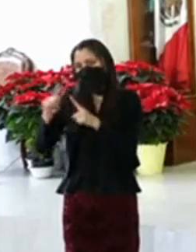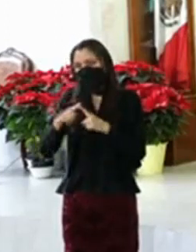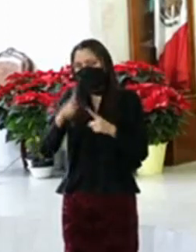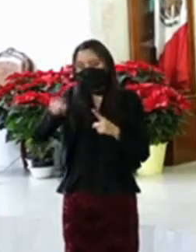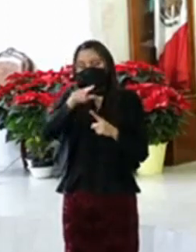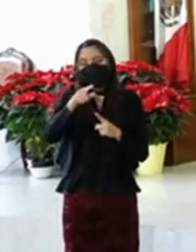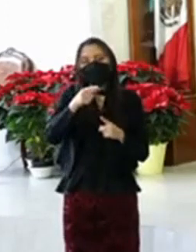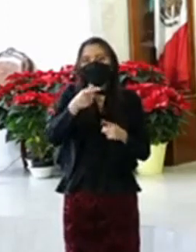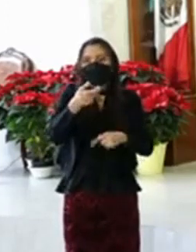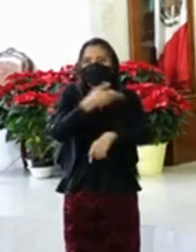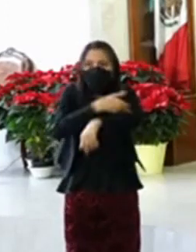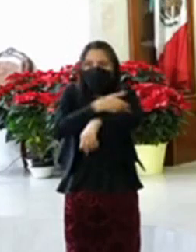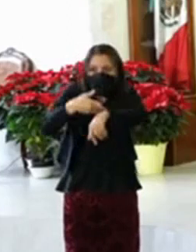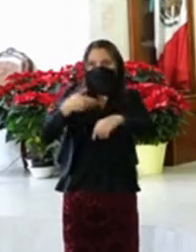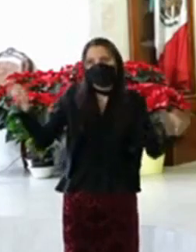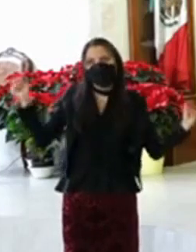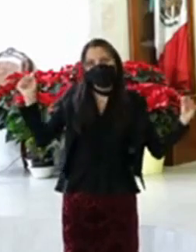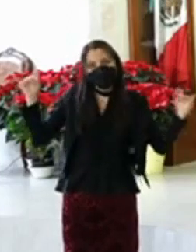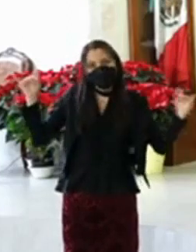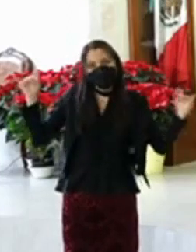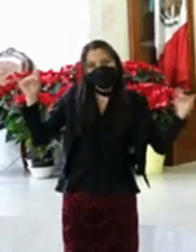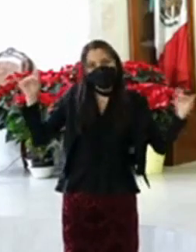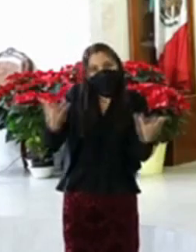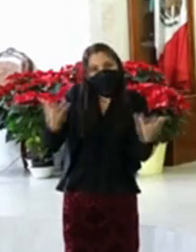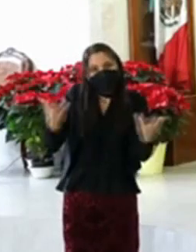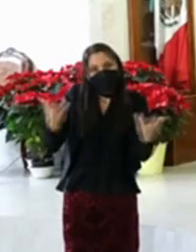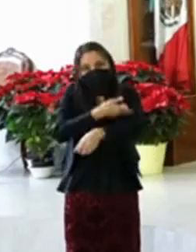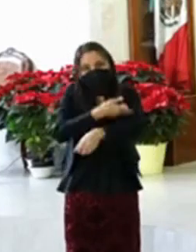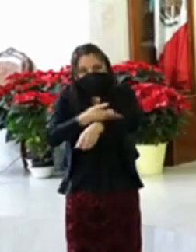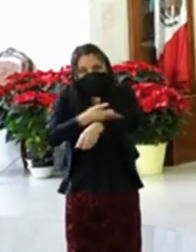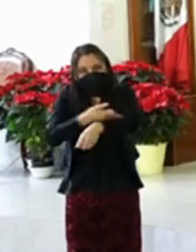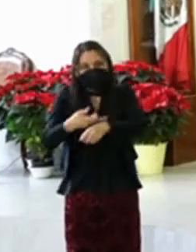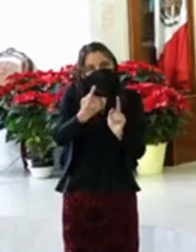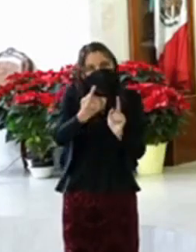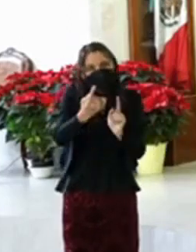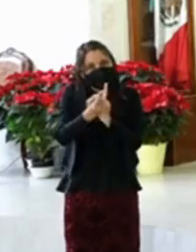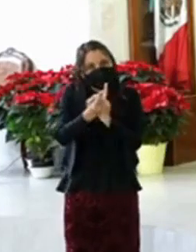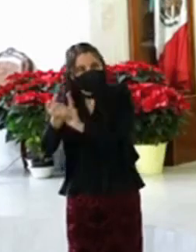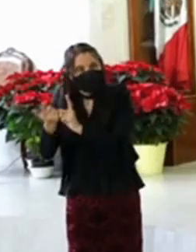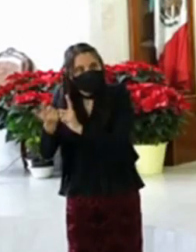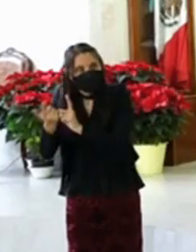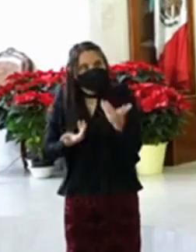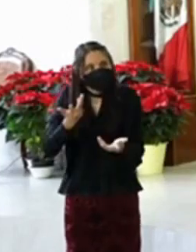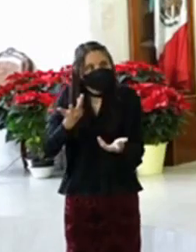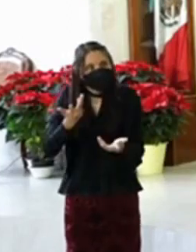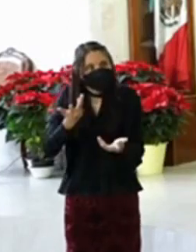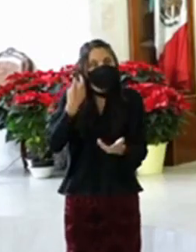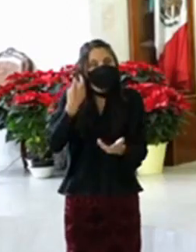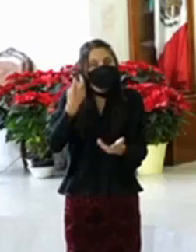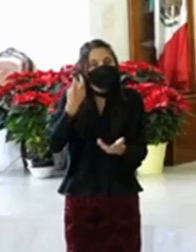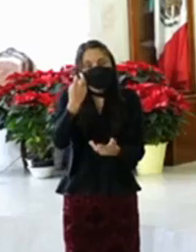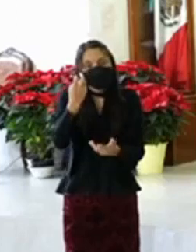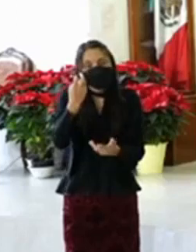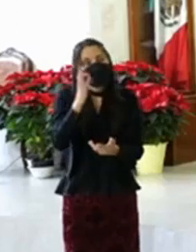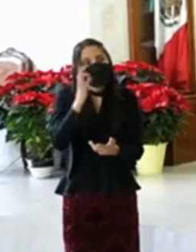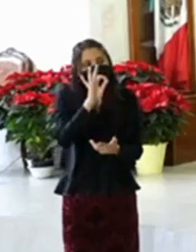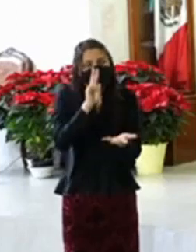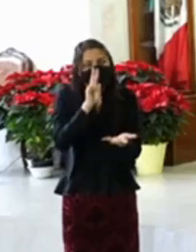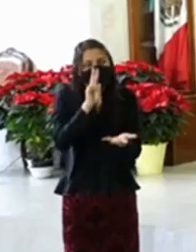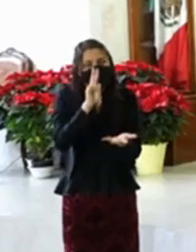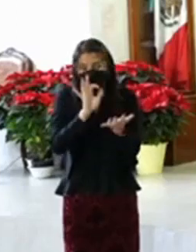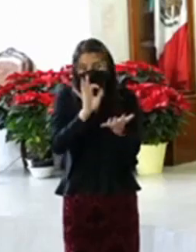ya está la familia, cuando nos vamos a dedicar después al descanso, es algo especial. Lo